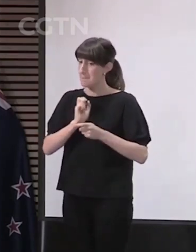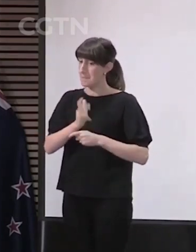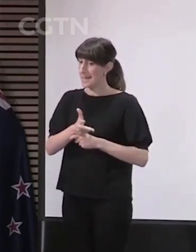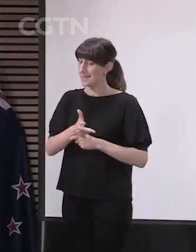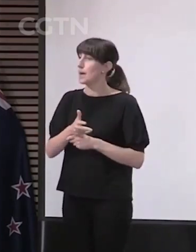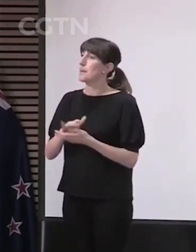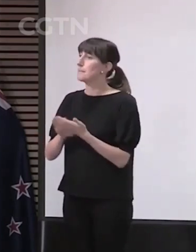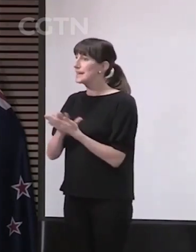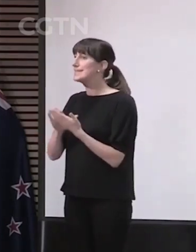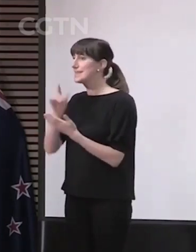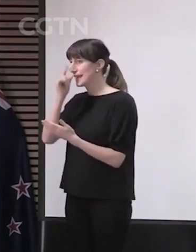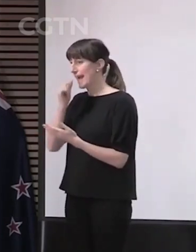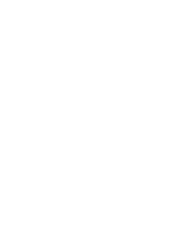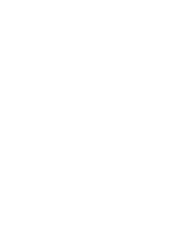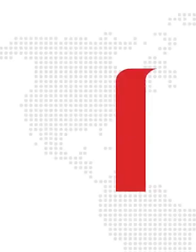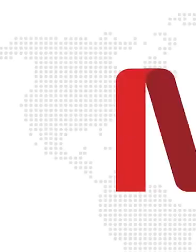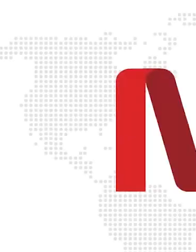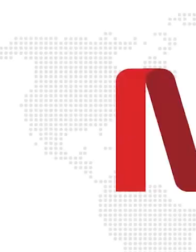deportivas en el país.